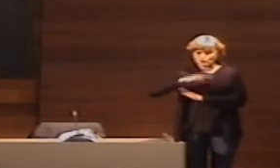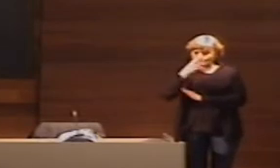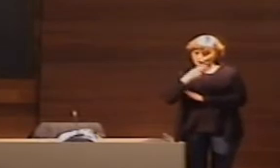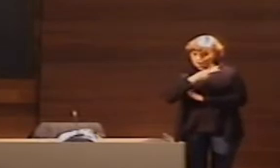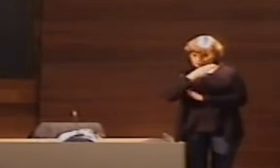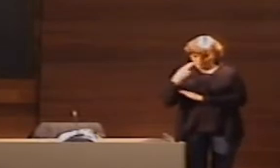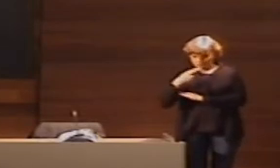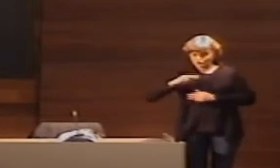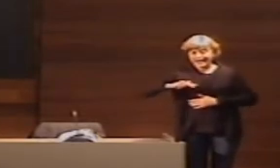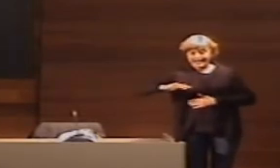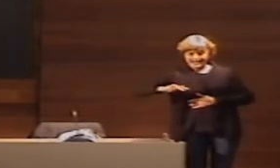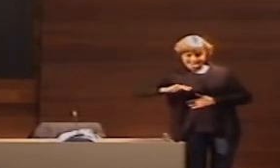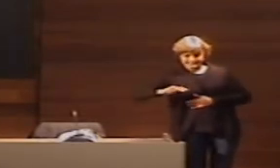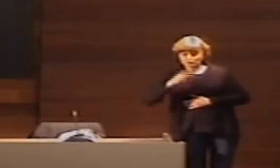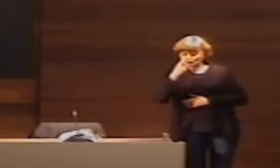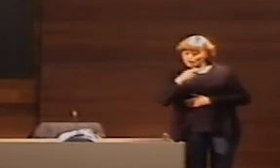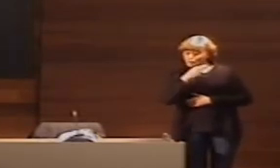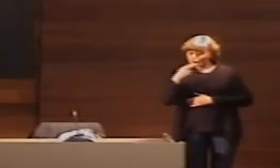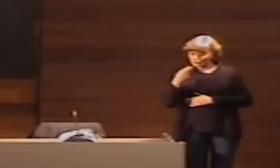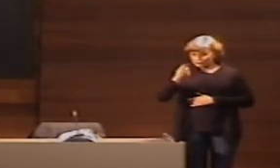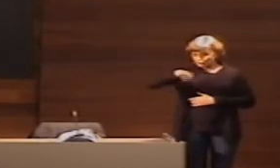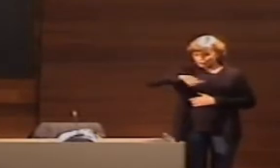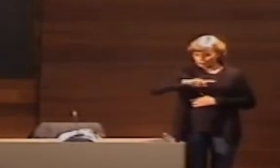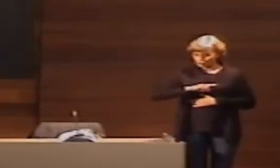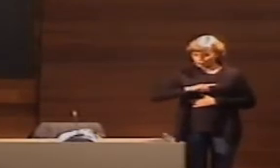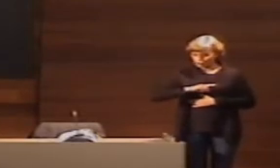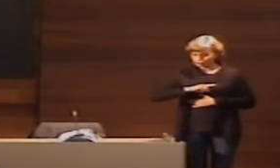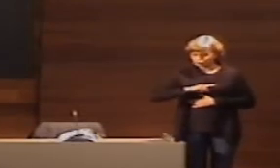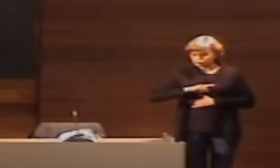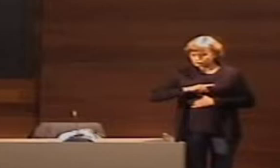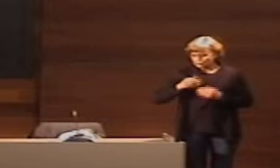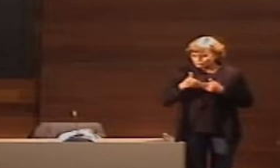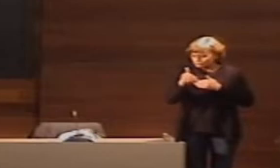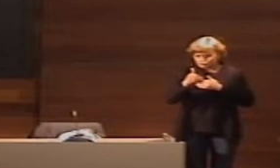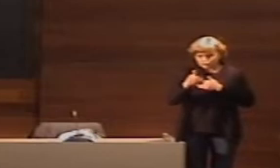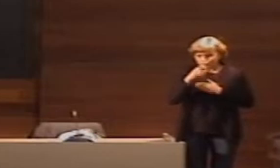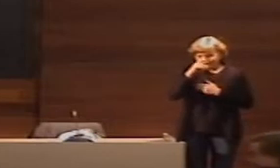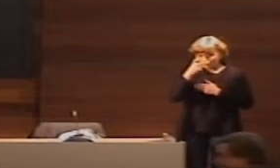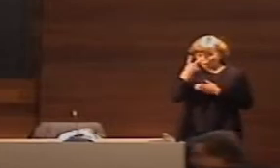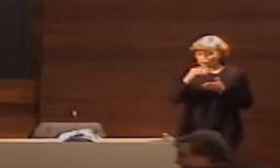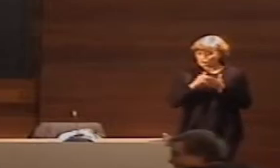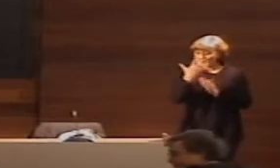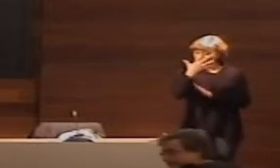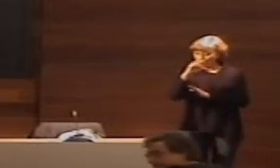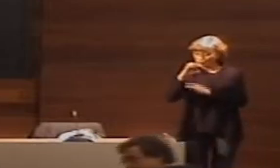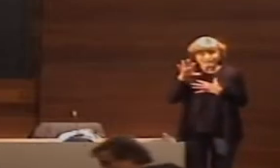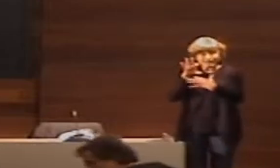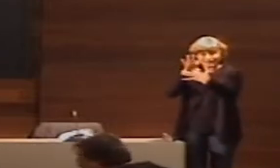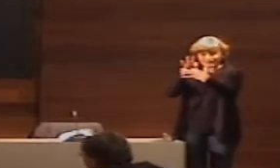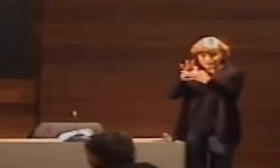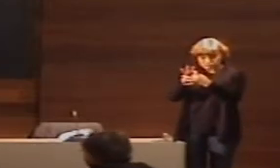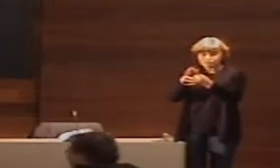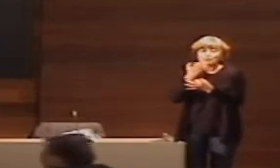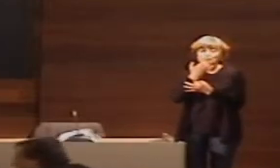Los compromisos en la estrategia climática, los compromisos que se tienen de cara al 2050 tienen que ver mucho con la reducción de gases de